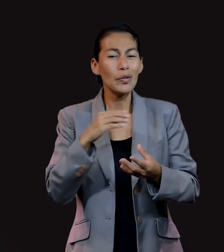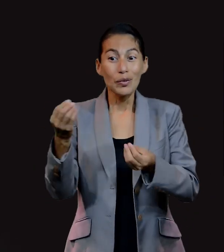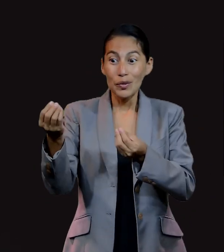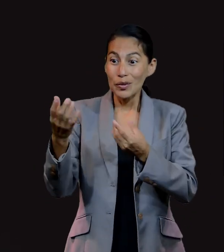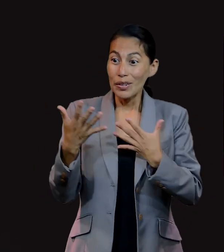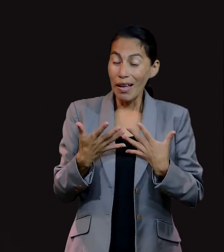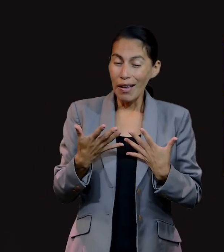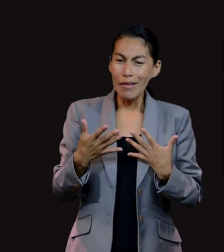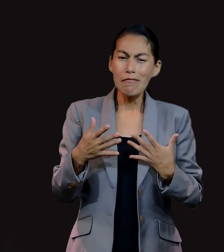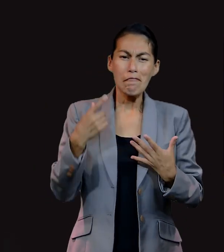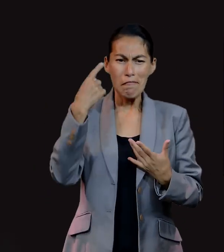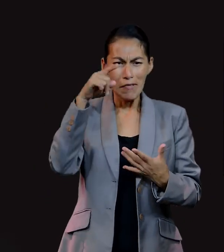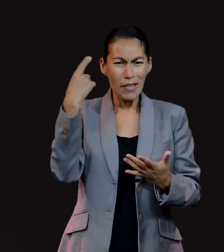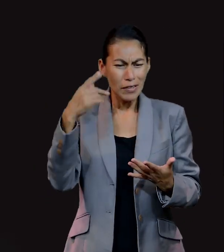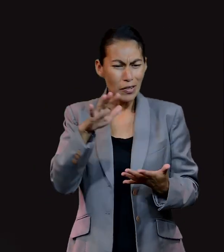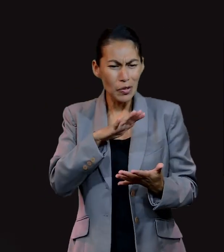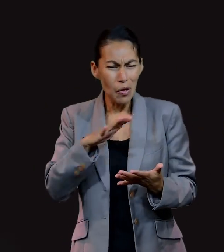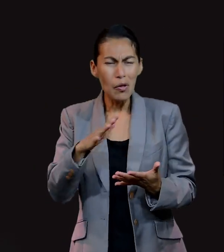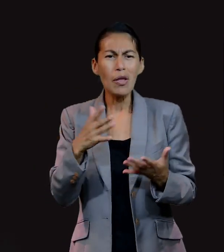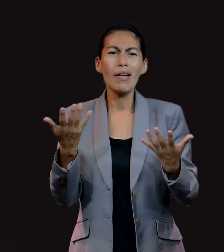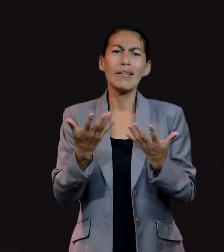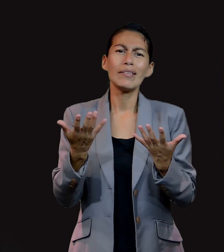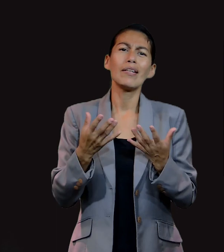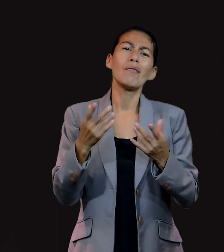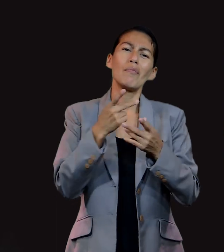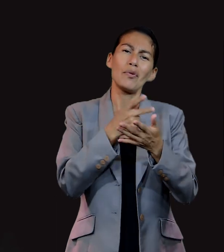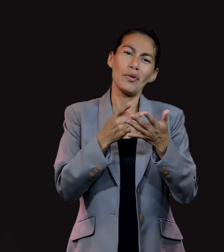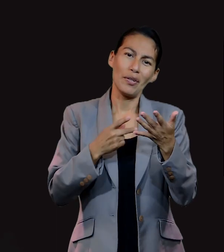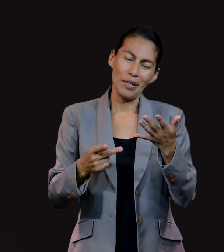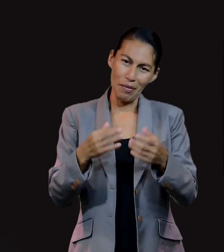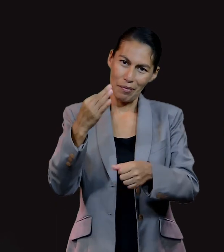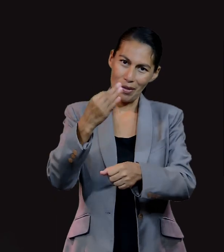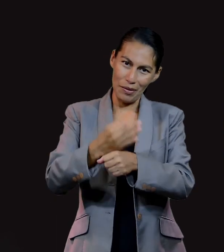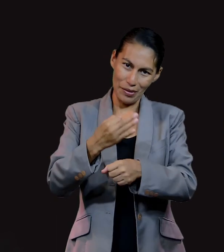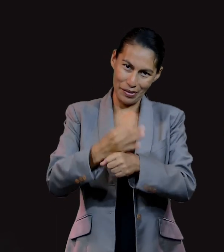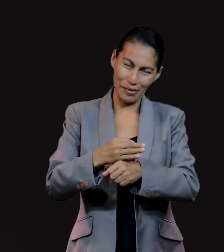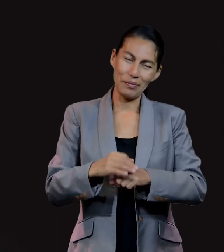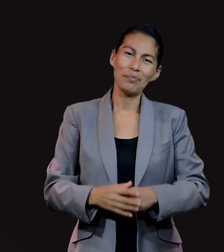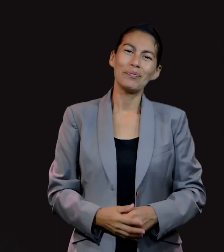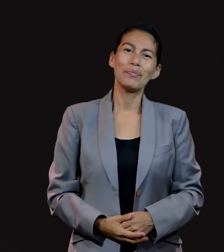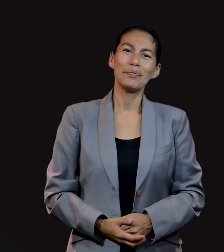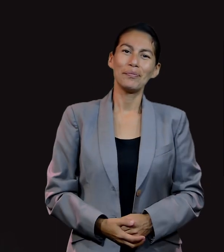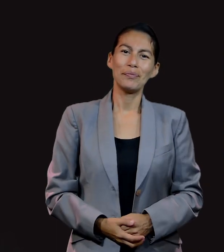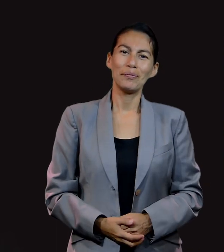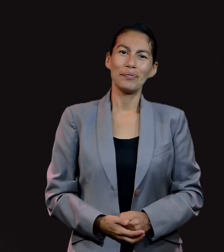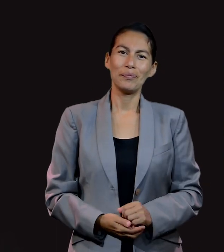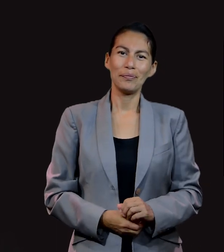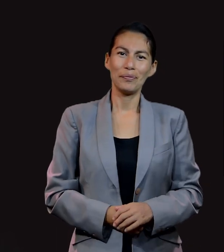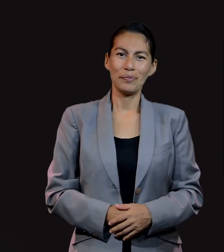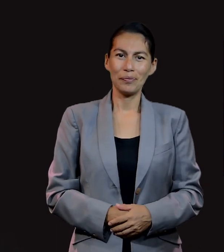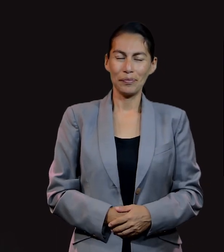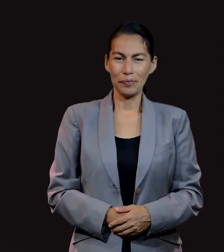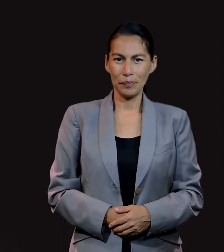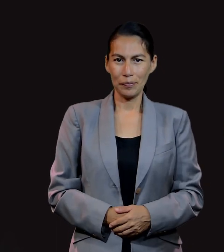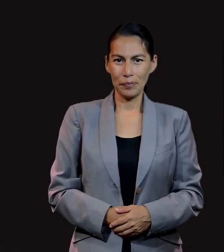ayudado proveyendo todas las facilidades para la transmisión de este programa.